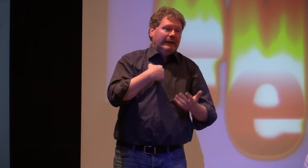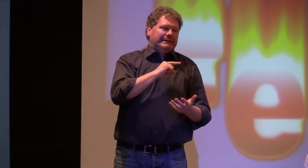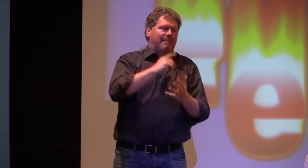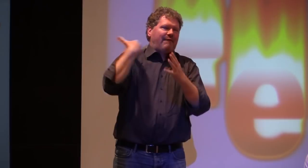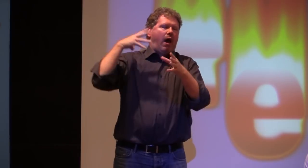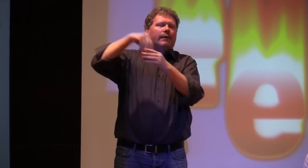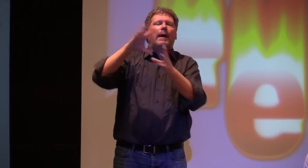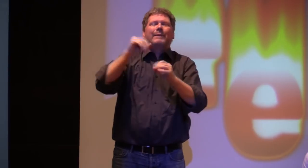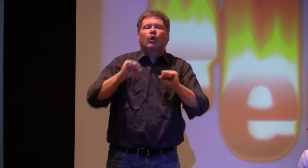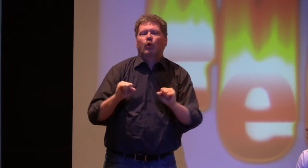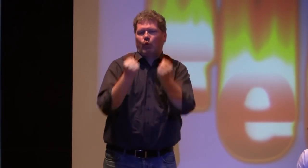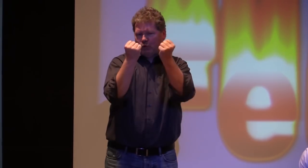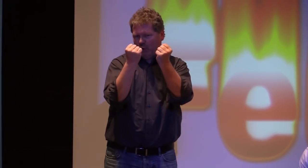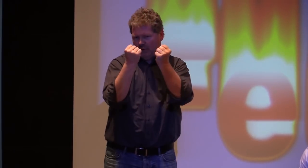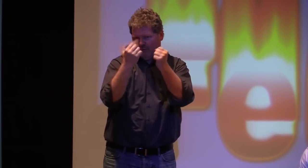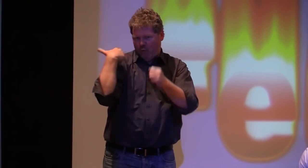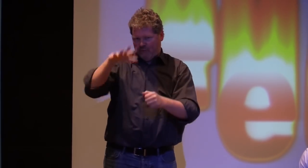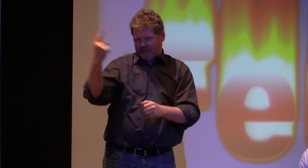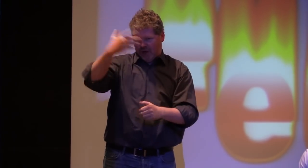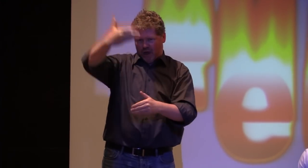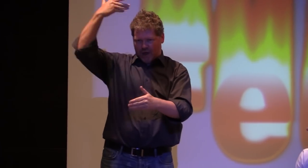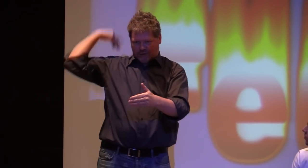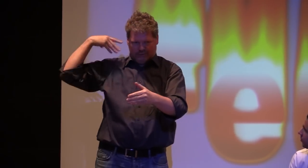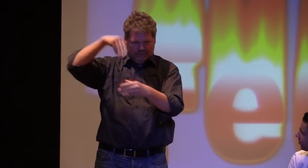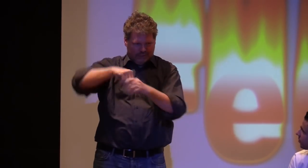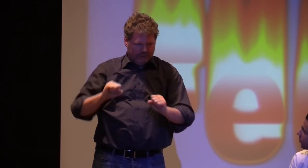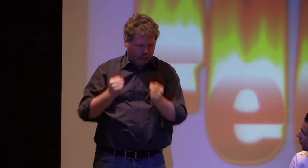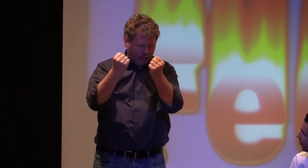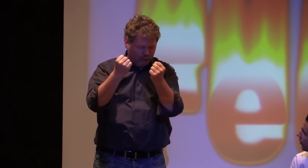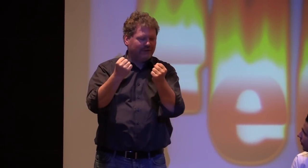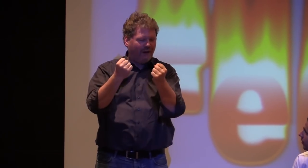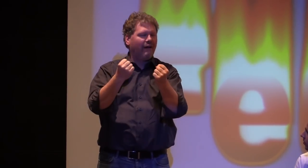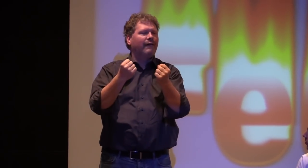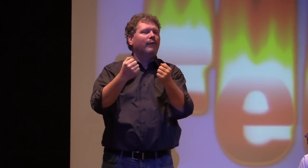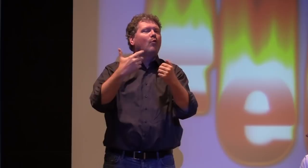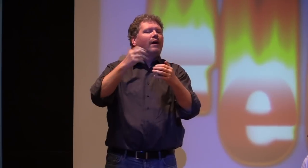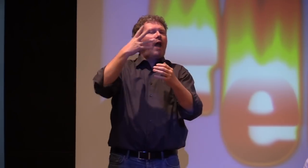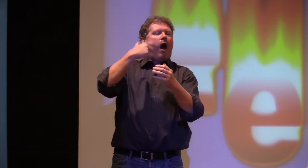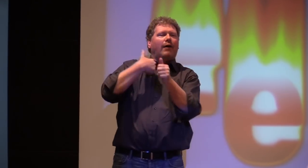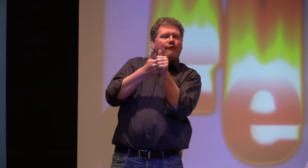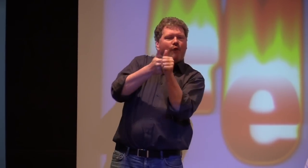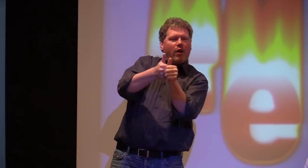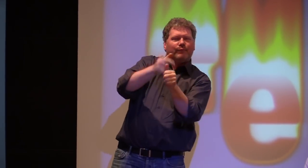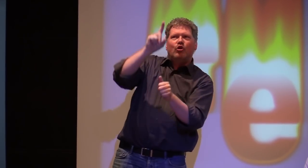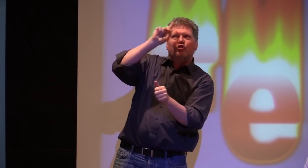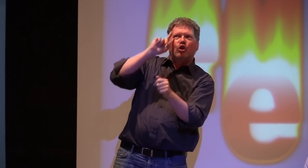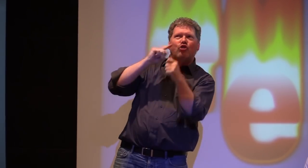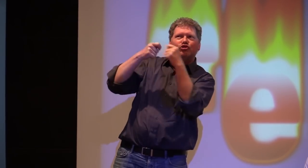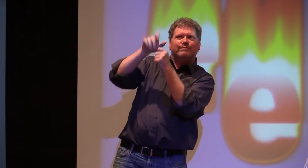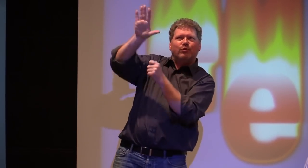Jahre. Ich selber bin Gründungsmitglied der Deutschen Gehörlosen und Jugend, also vor 15 Jahren habe ich auch